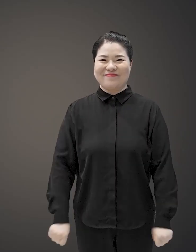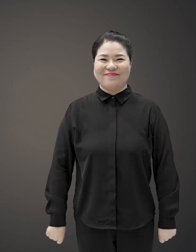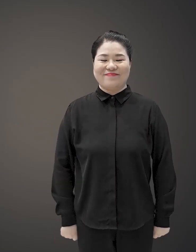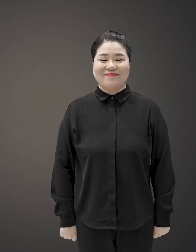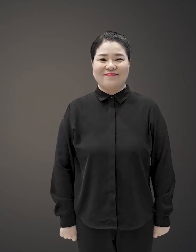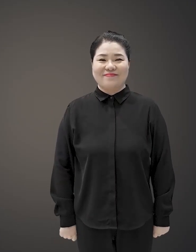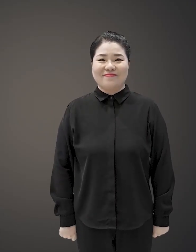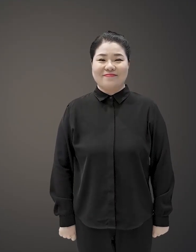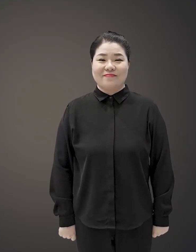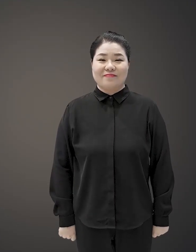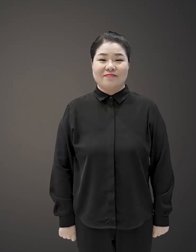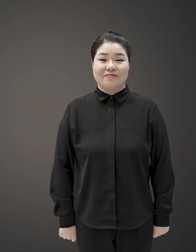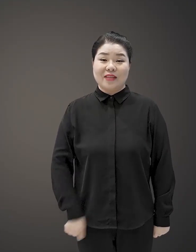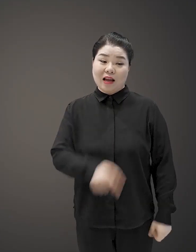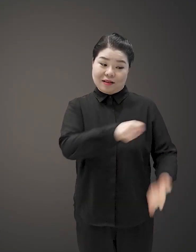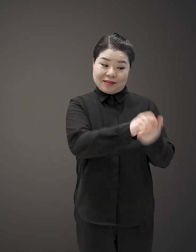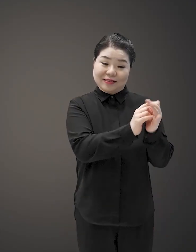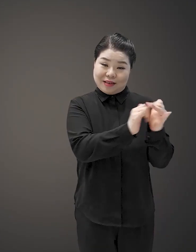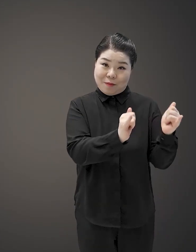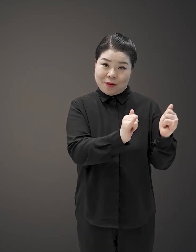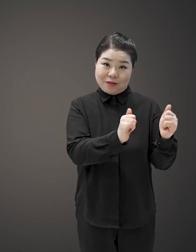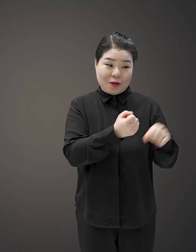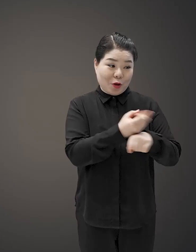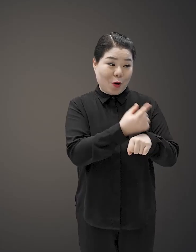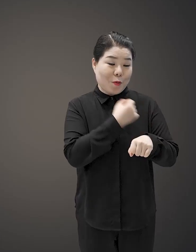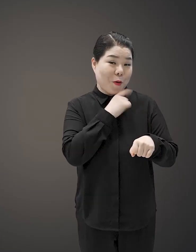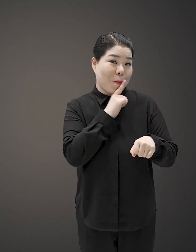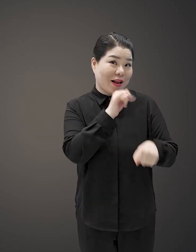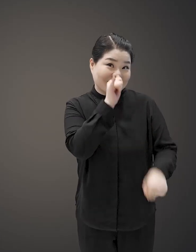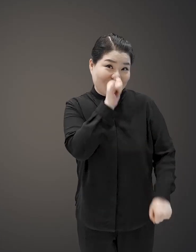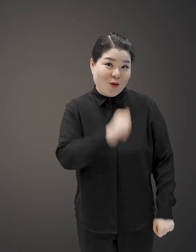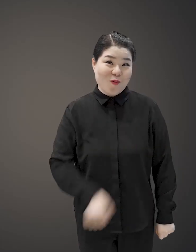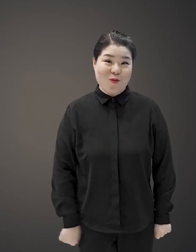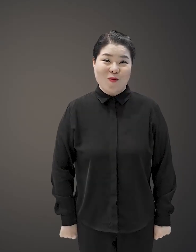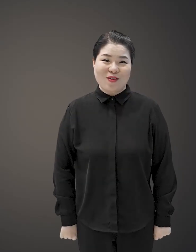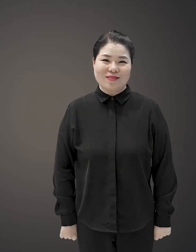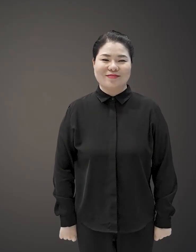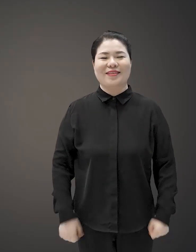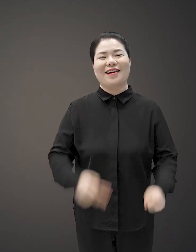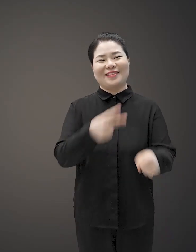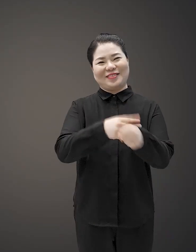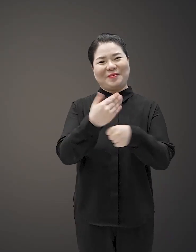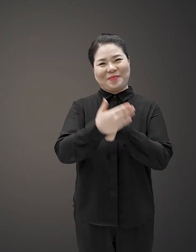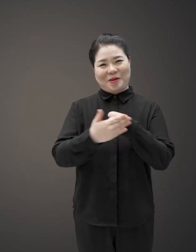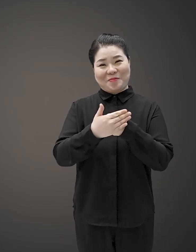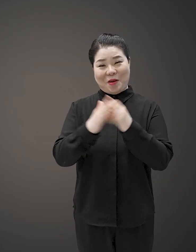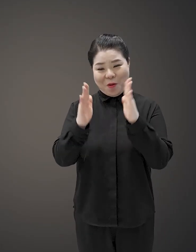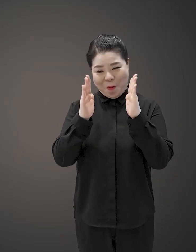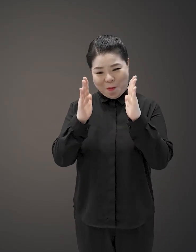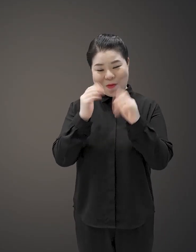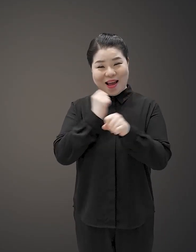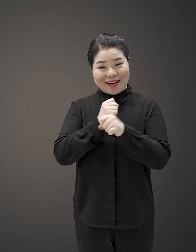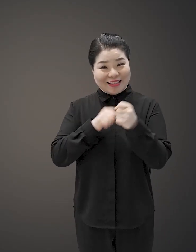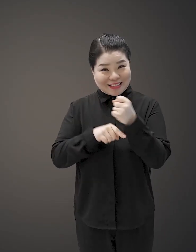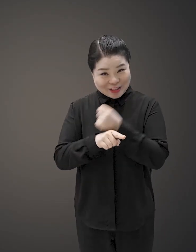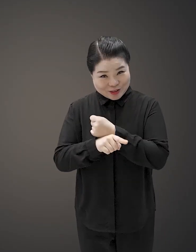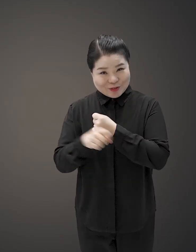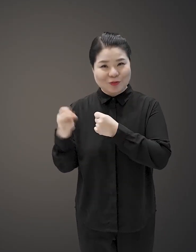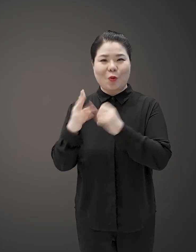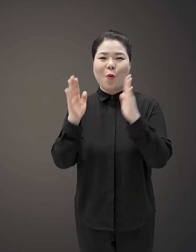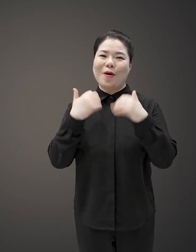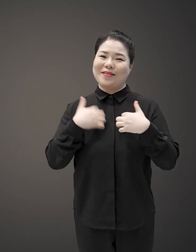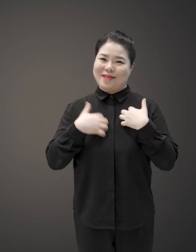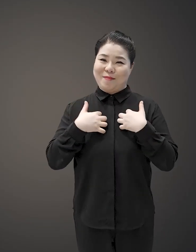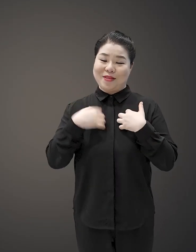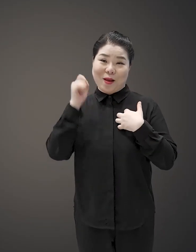생각해요. 질문 10. 박성혁 저자에게 전하고 싶은 말이 있나요? 선생님 덕분에 이렇게 공부를 왜 해야